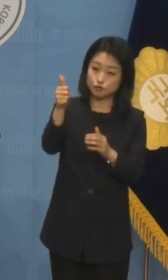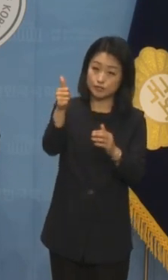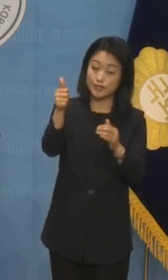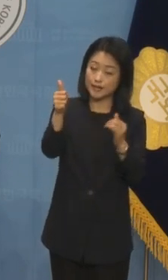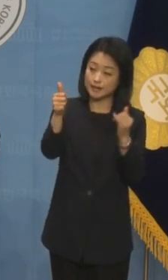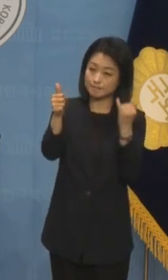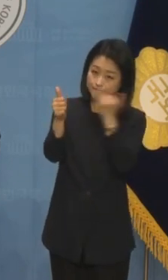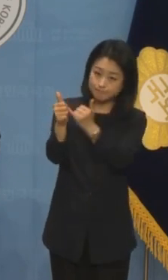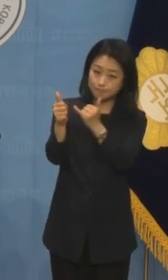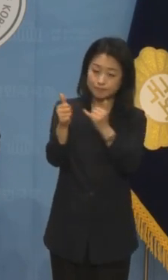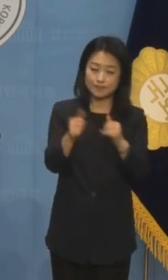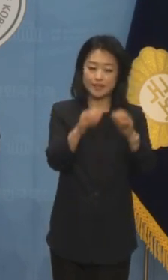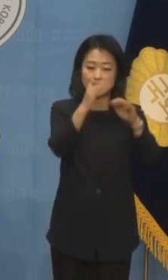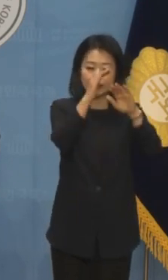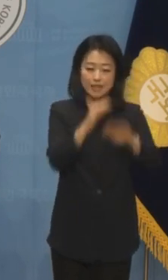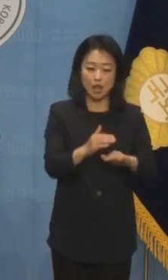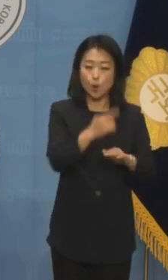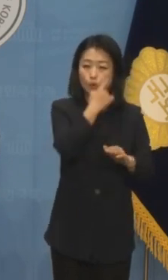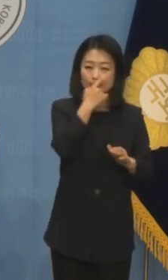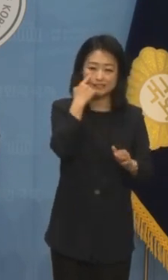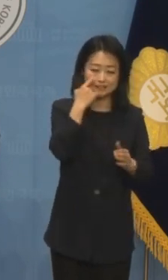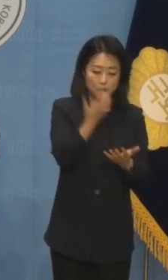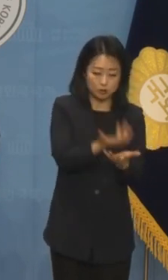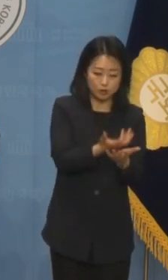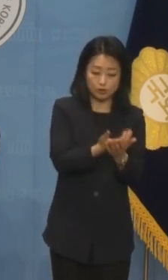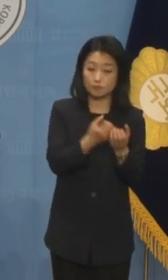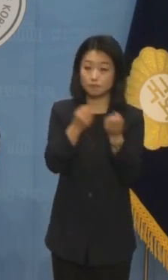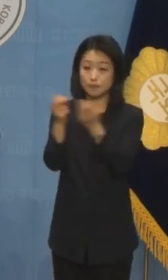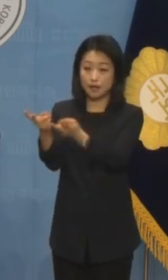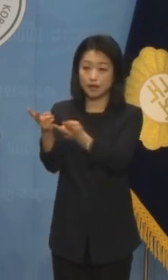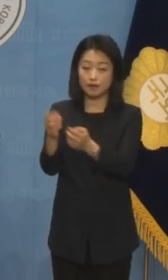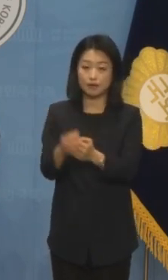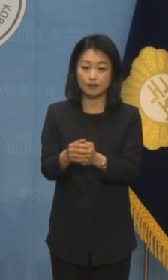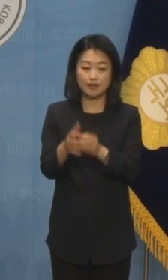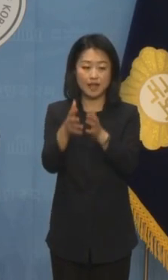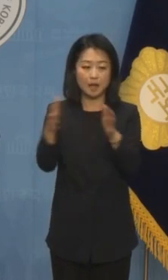증명을 보냈습니다. 근데 임대인에게 연락이 왔습니다. 다운